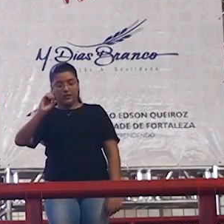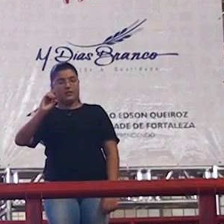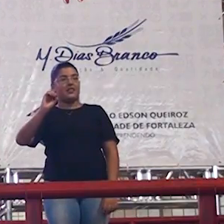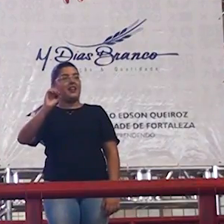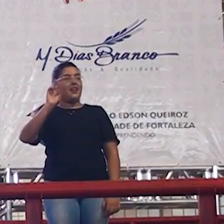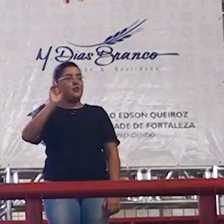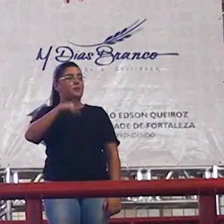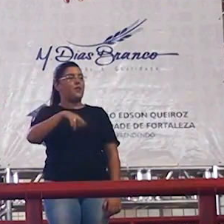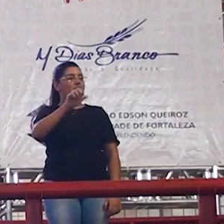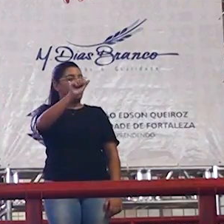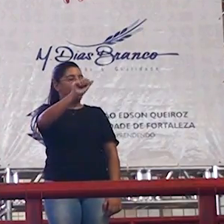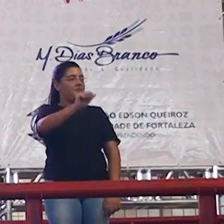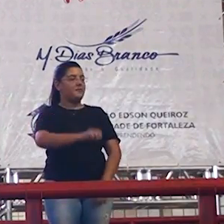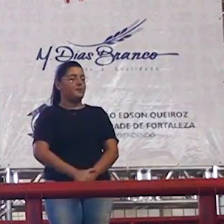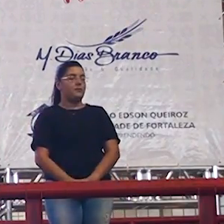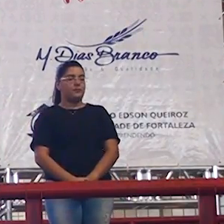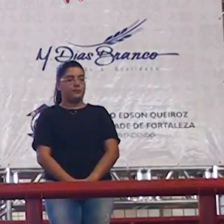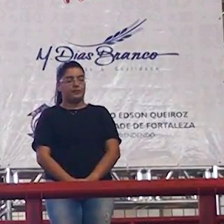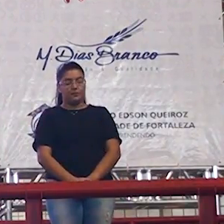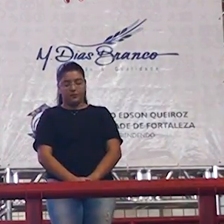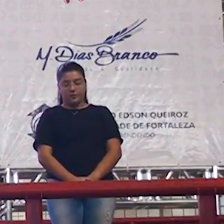A.